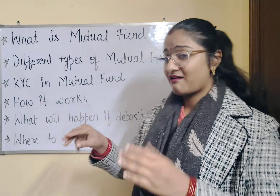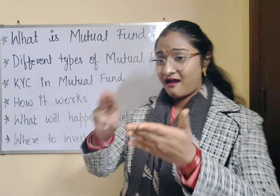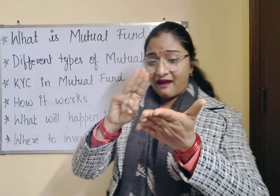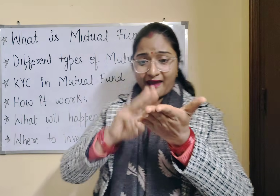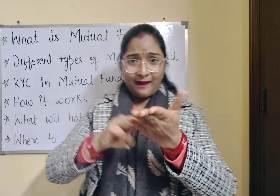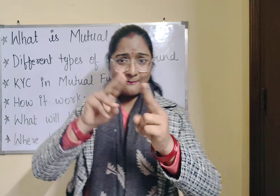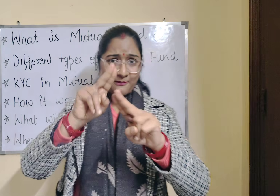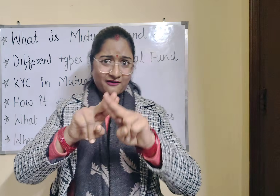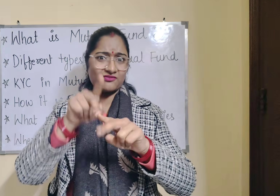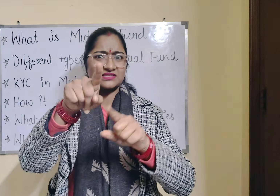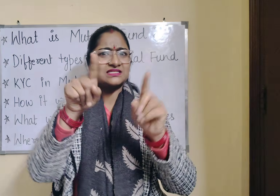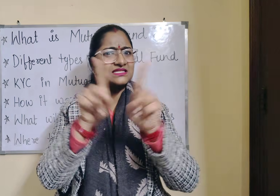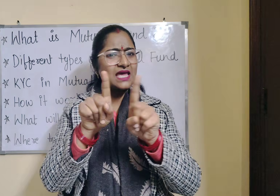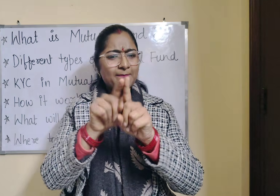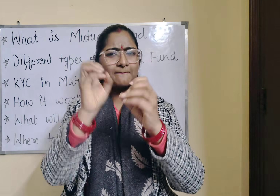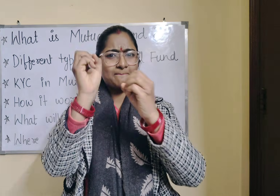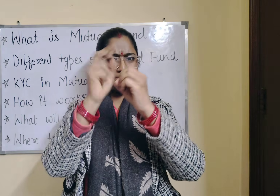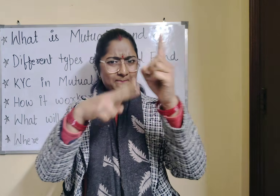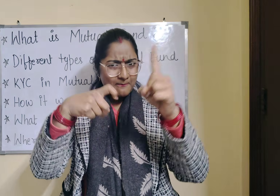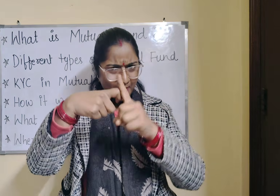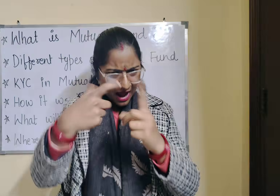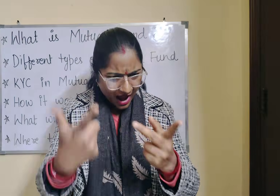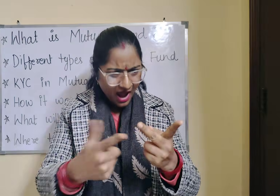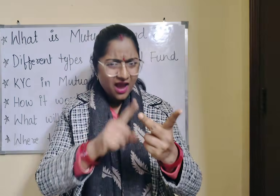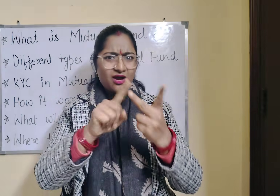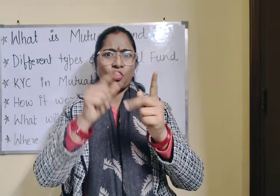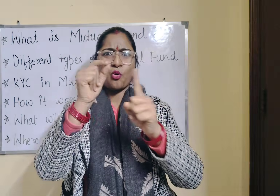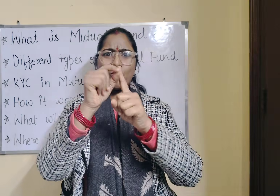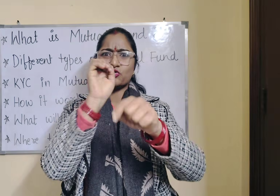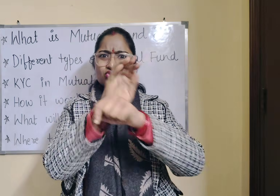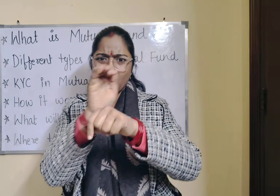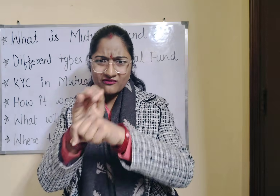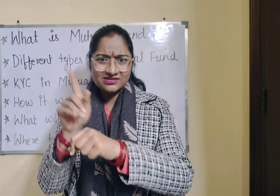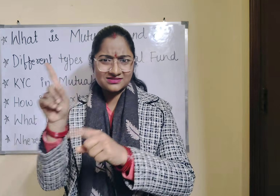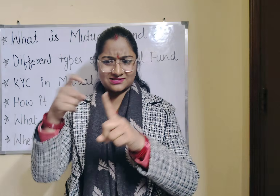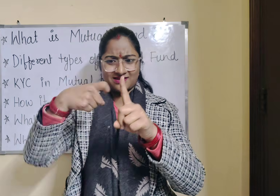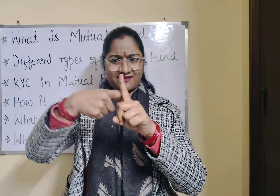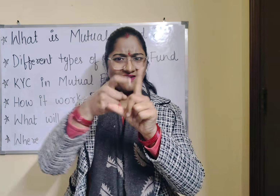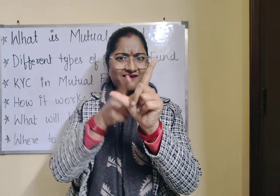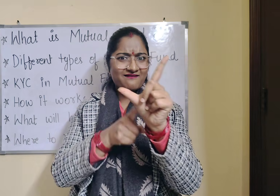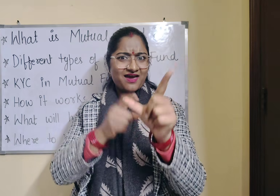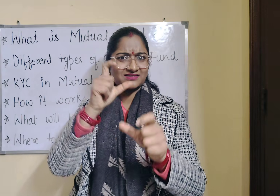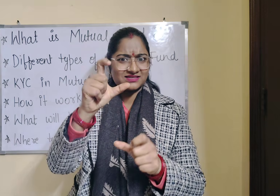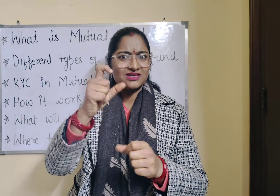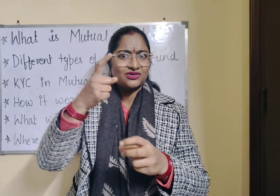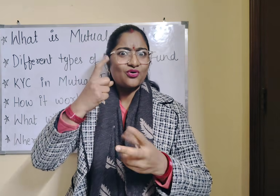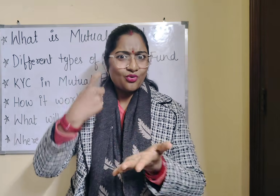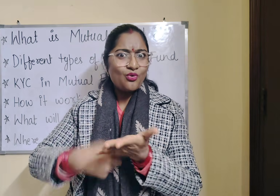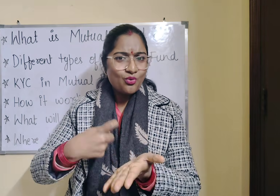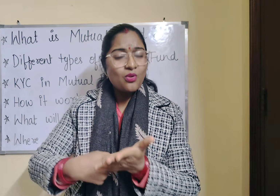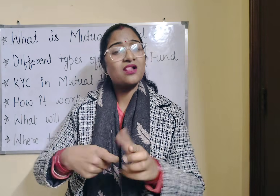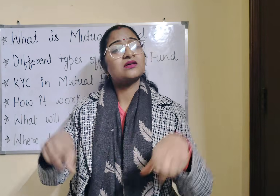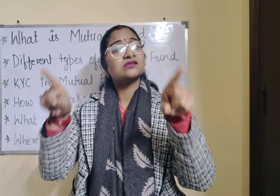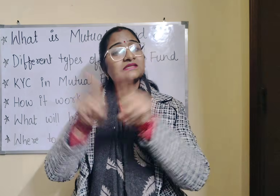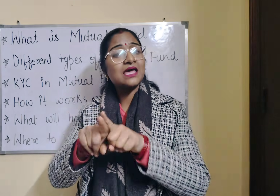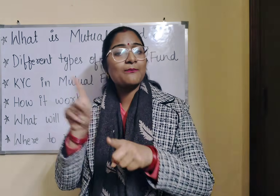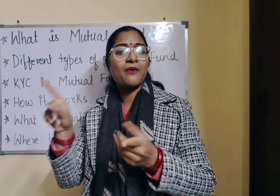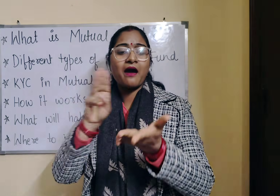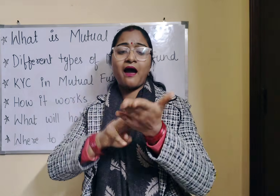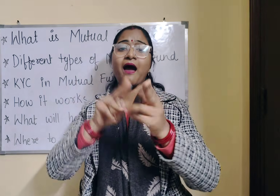है केवाईसी इन म्यूचुअल फंड। अब जैसे मैं बताऊं, आप लोग बैंक में हो गया या पोस्ट ऑफिस में हो गया, आपको पता है केवाईसी मैंडेटरी होती